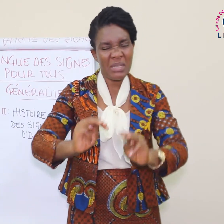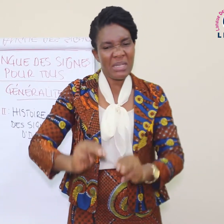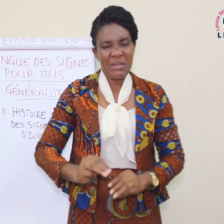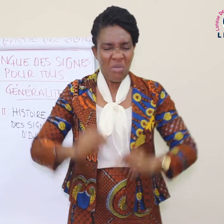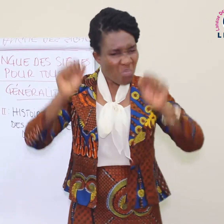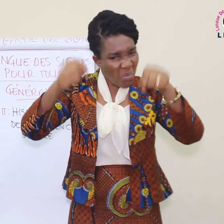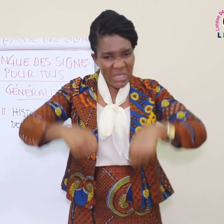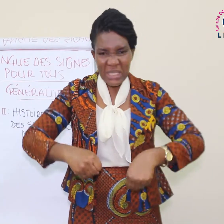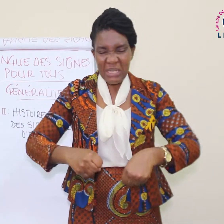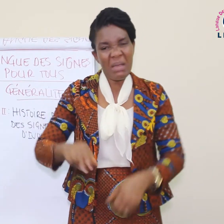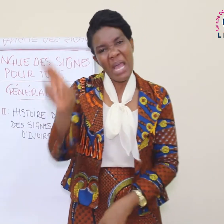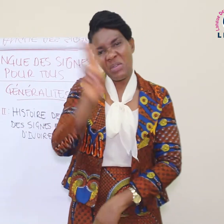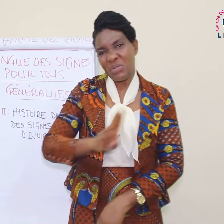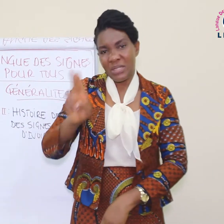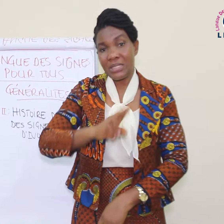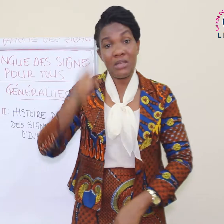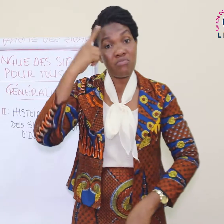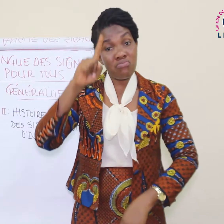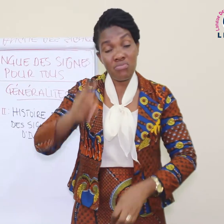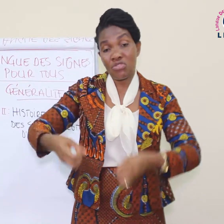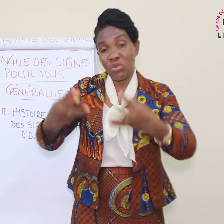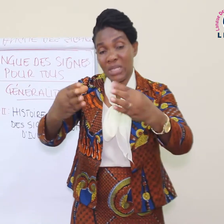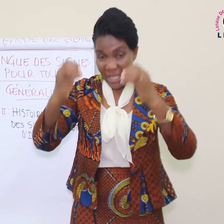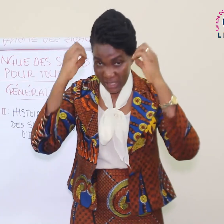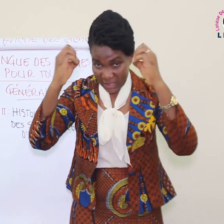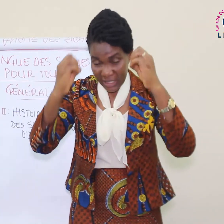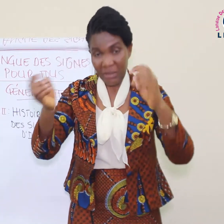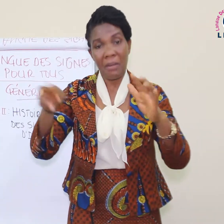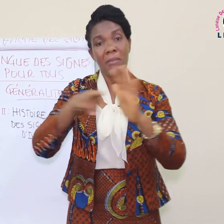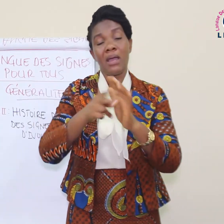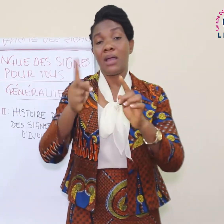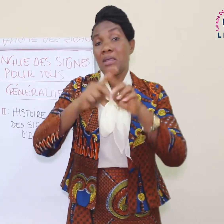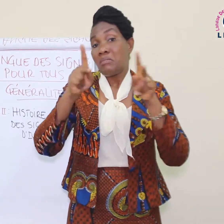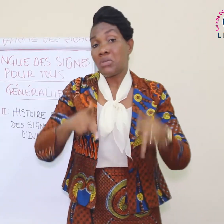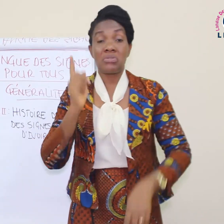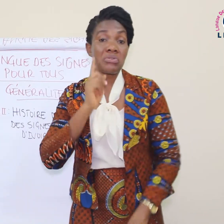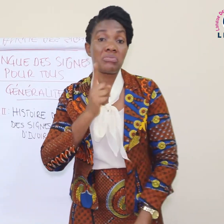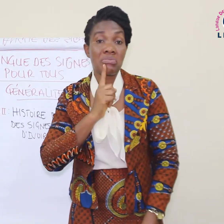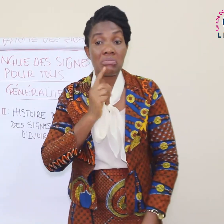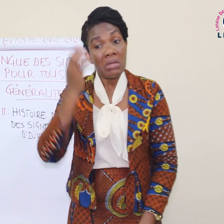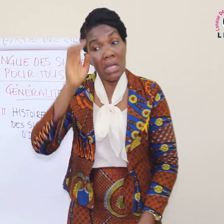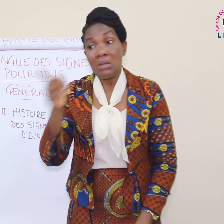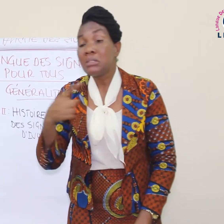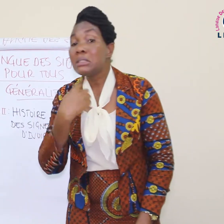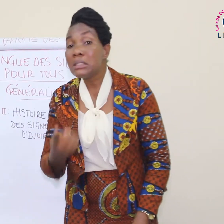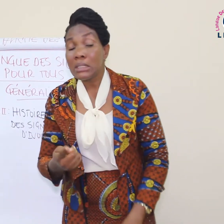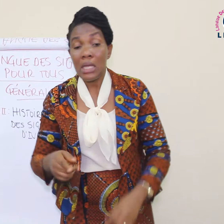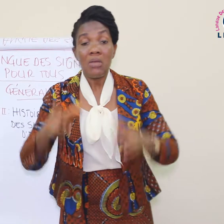à utiliser pour instruire un sourd. Car, poursuit-il, le langage est